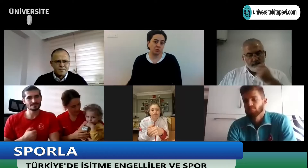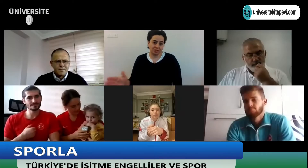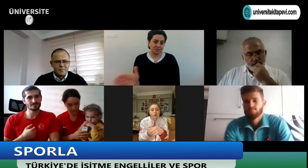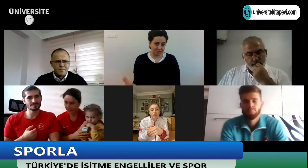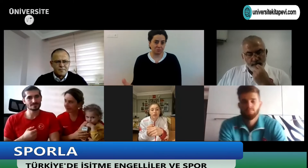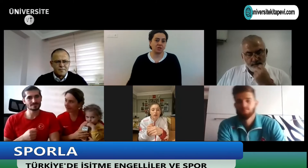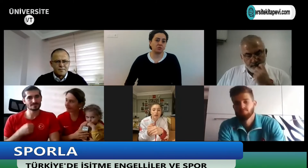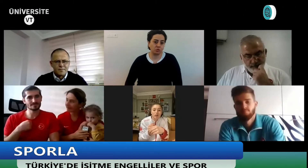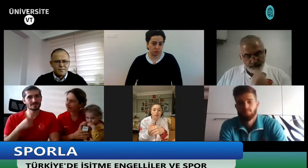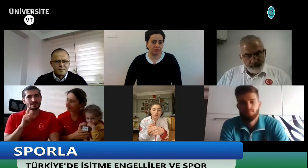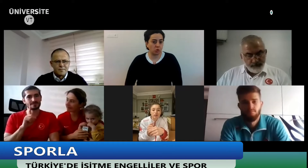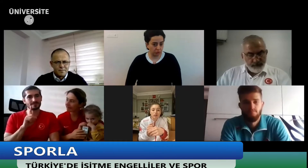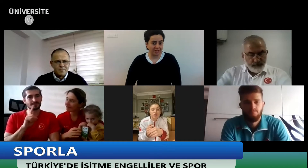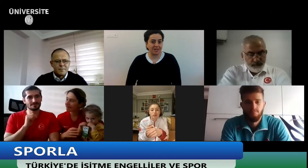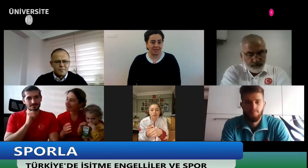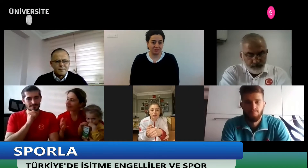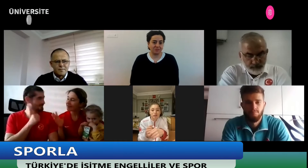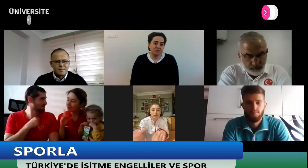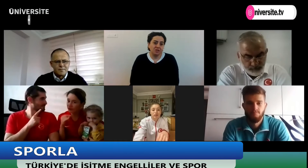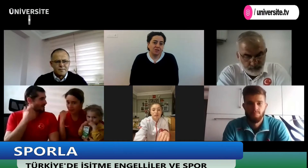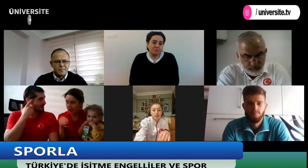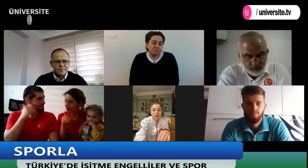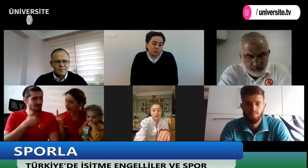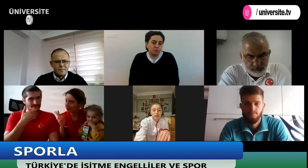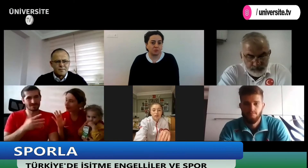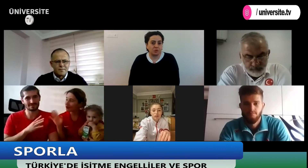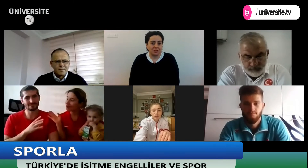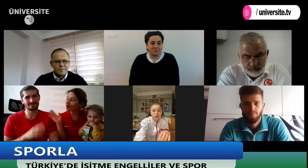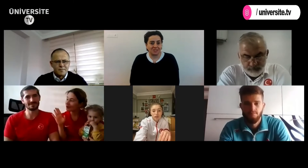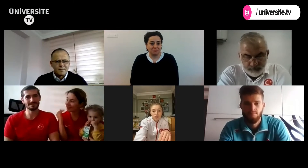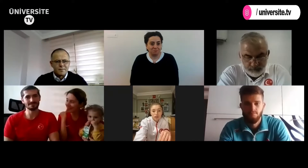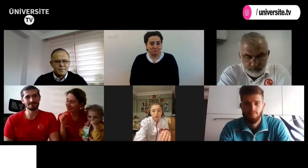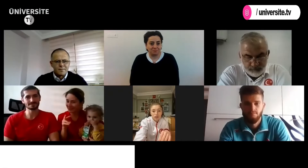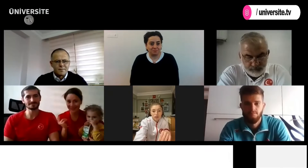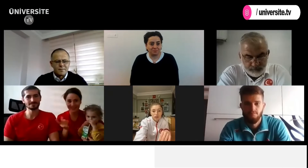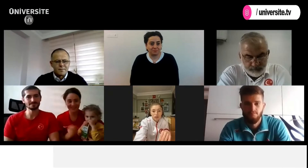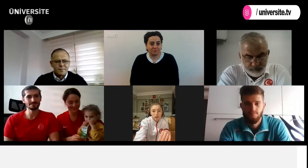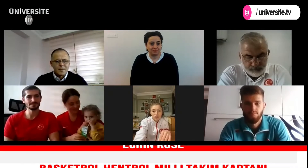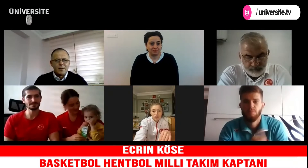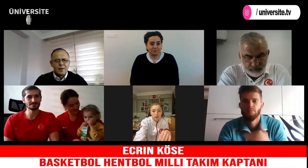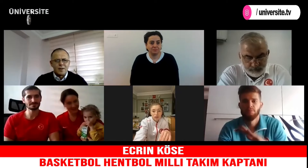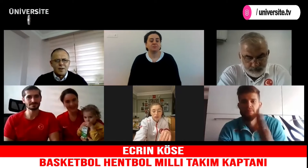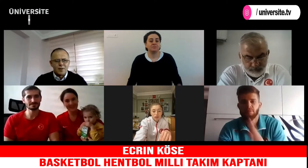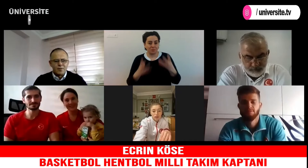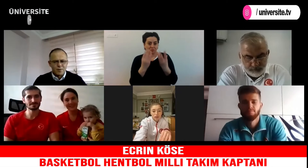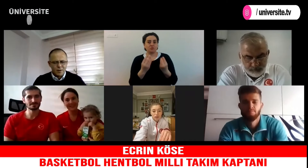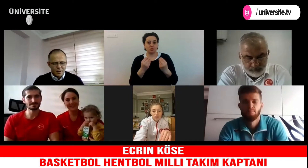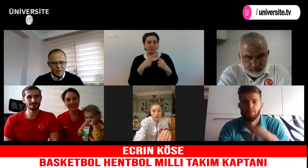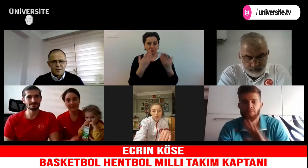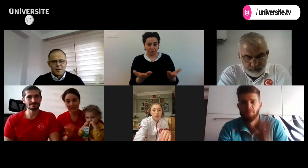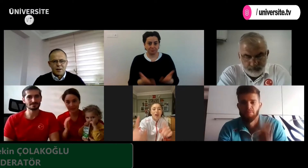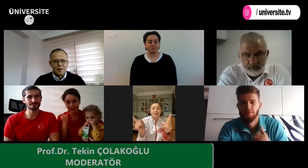Duyanların sporuna da katılma konusunda zor engellerimiz var. Bu söyleyebileceklerim. Evet, teşekkür